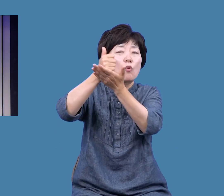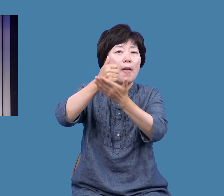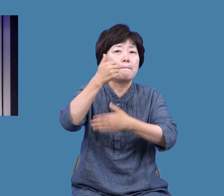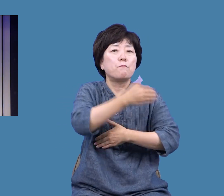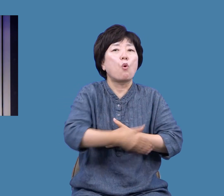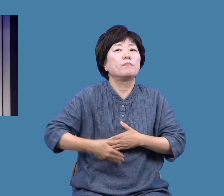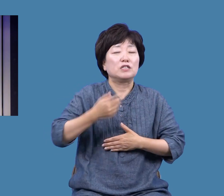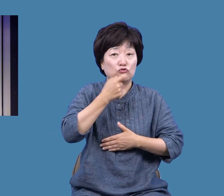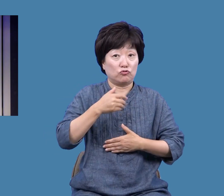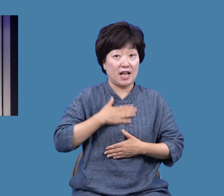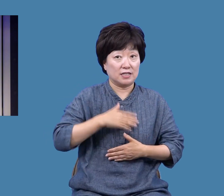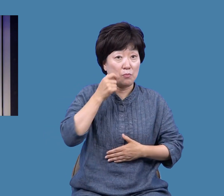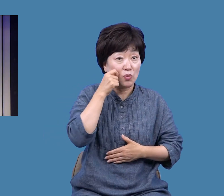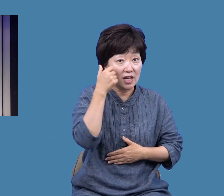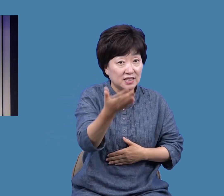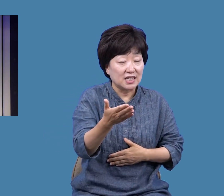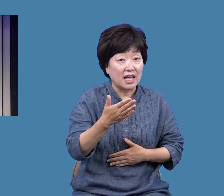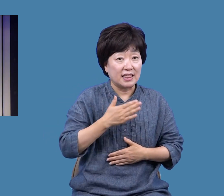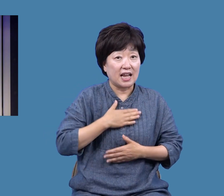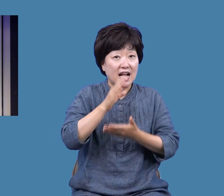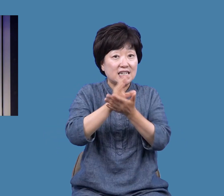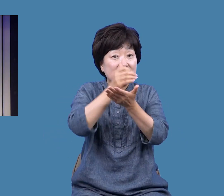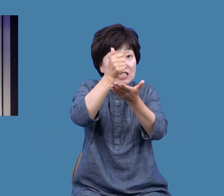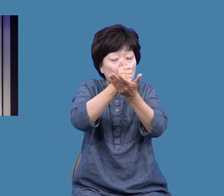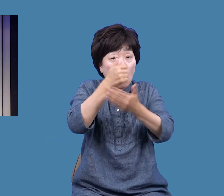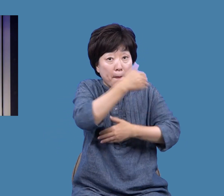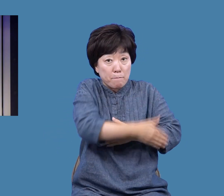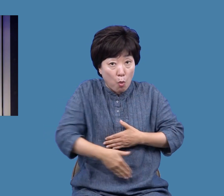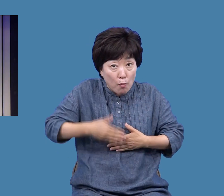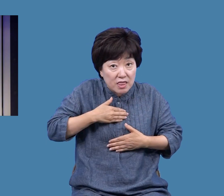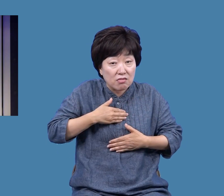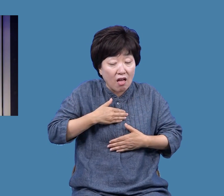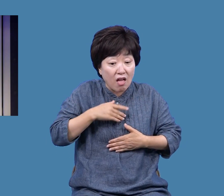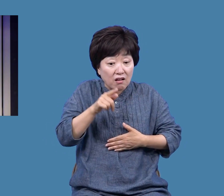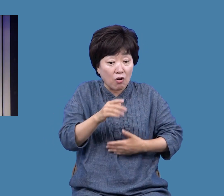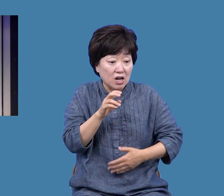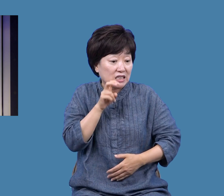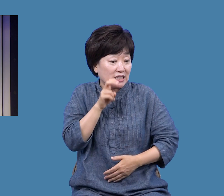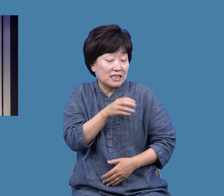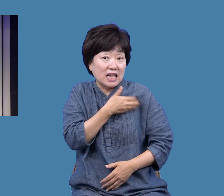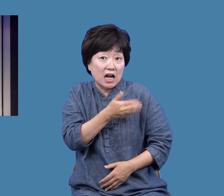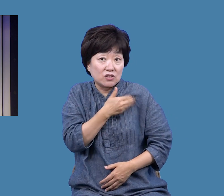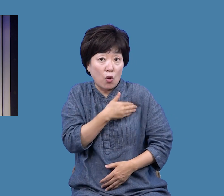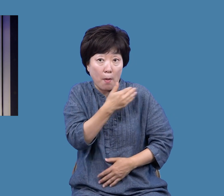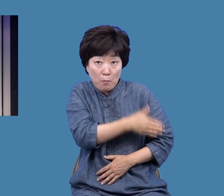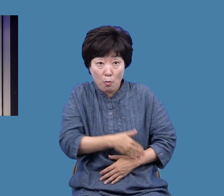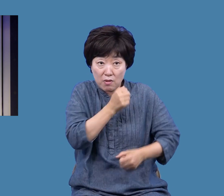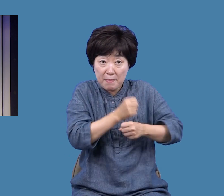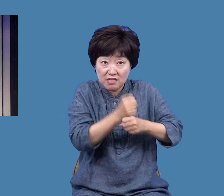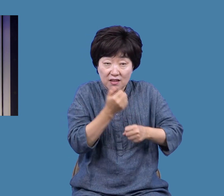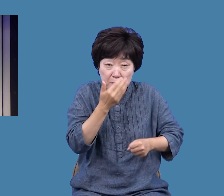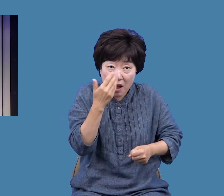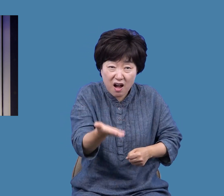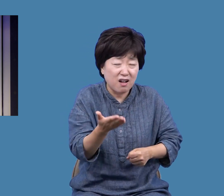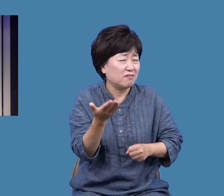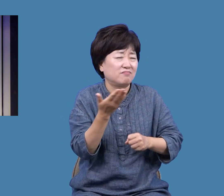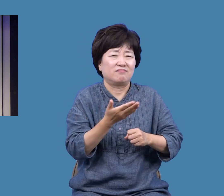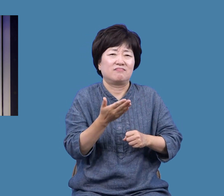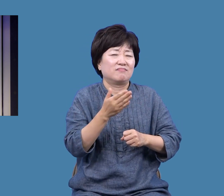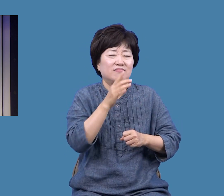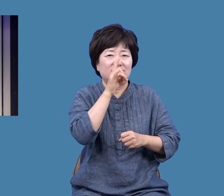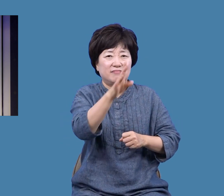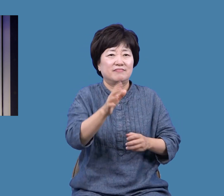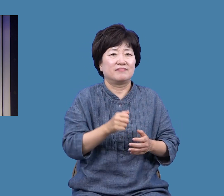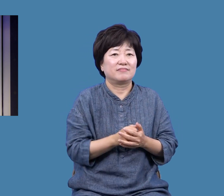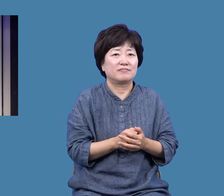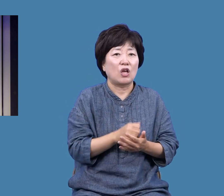못하느냐? 내가 그리스도의 지체를 가지고 창녀의 지체를 만들겠느냐? 결코 그럴 수 없느니라. 너희 몸은 너희가 하나님께로부터 받은 바 너희